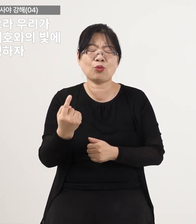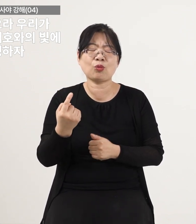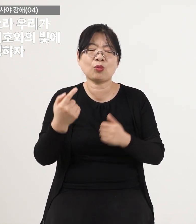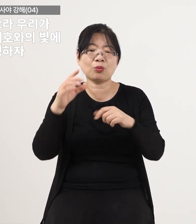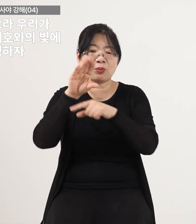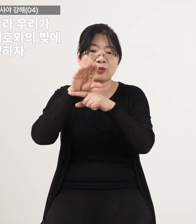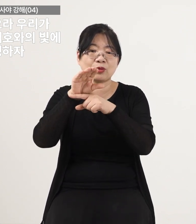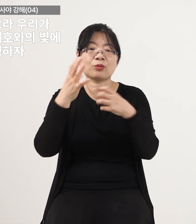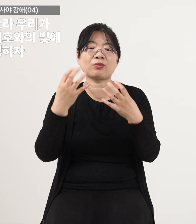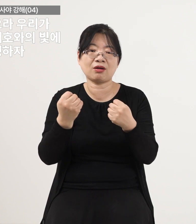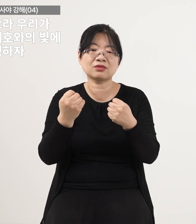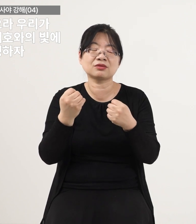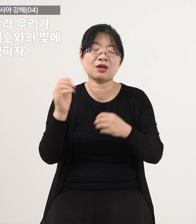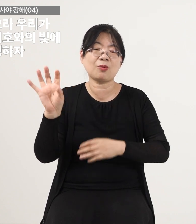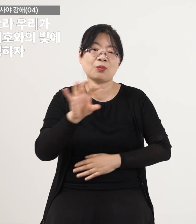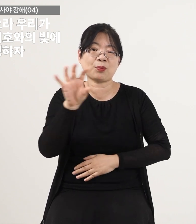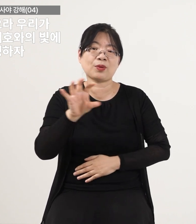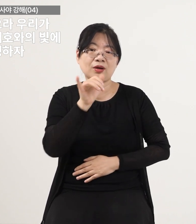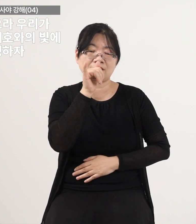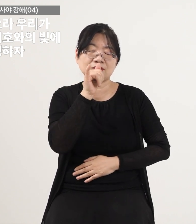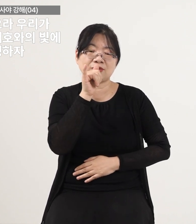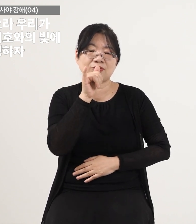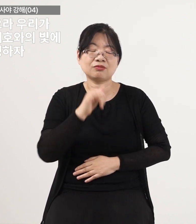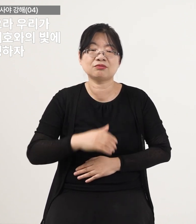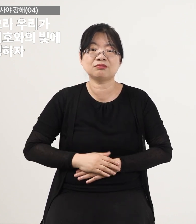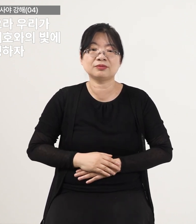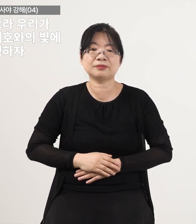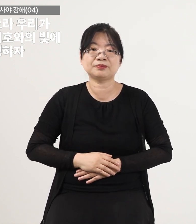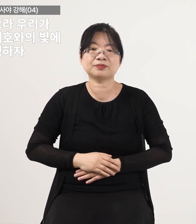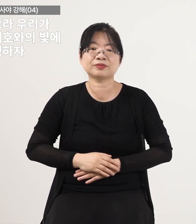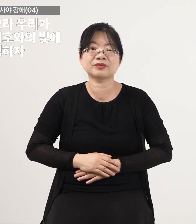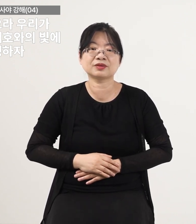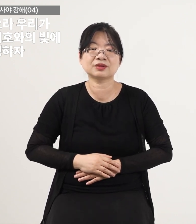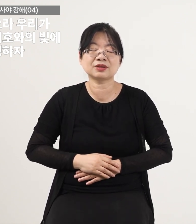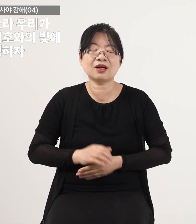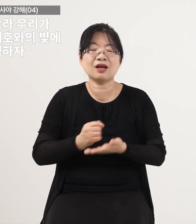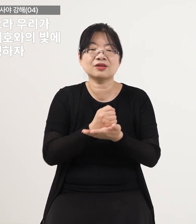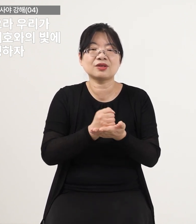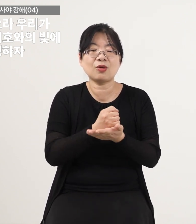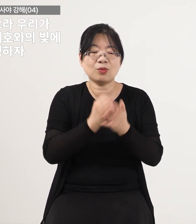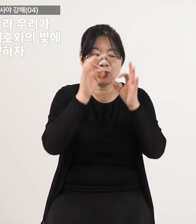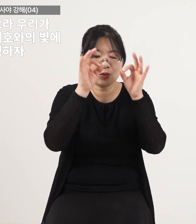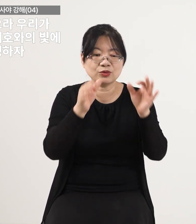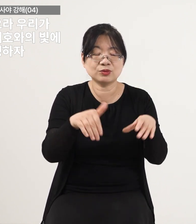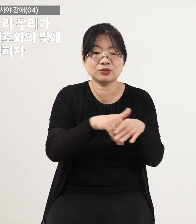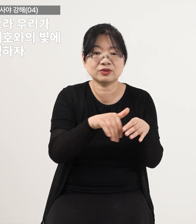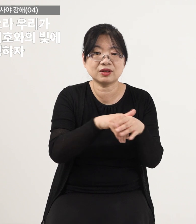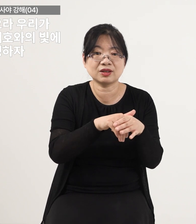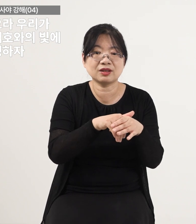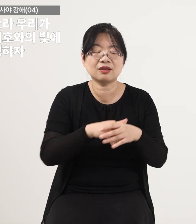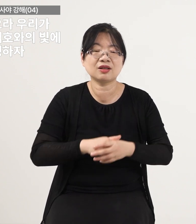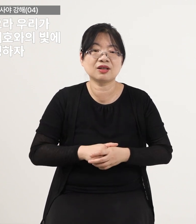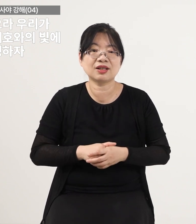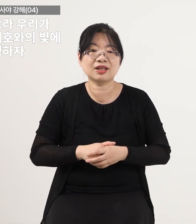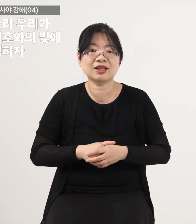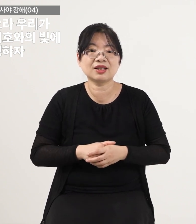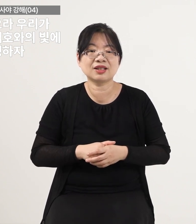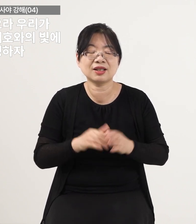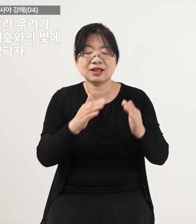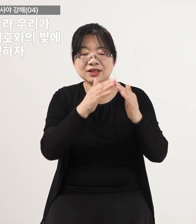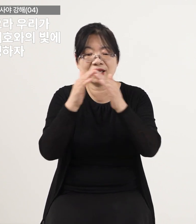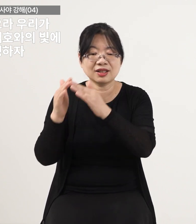있던가요? 틀면 다 나와요. 뭐 점보러 다니는 문화. 이사